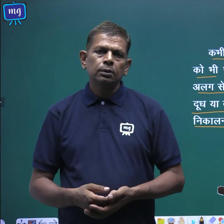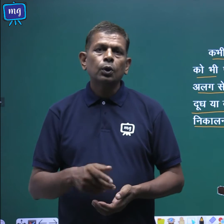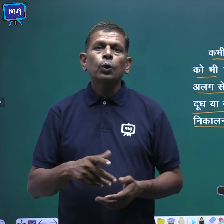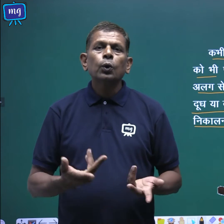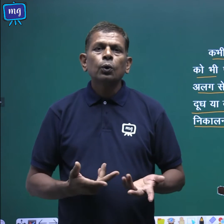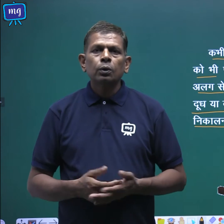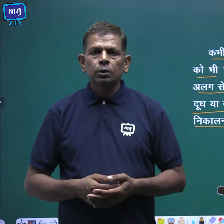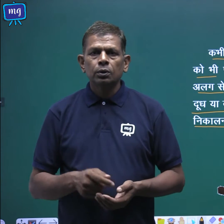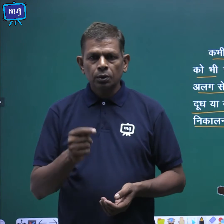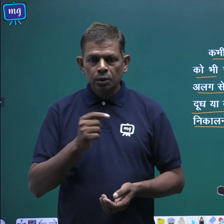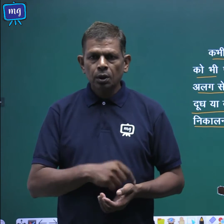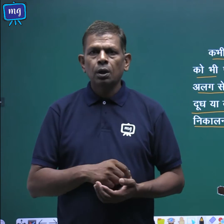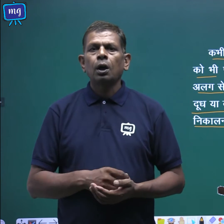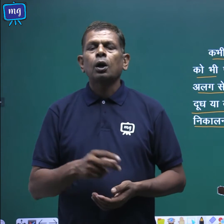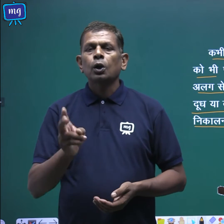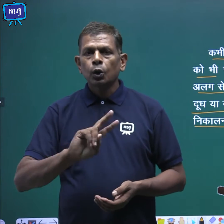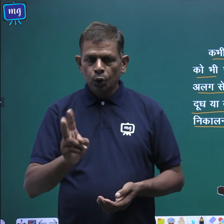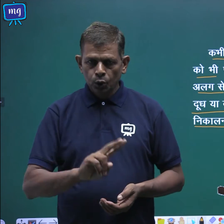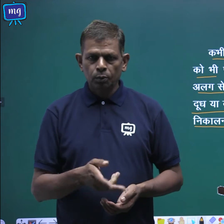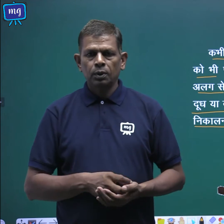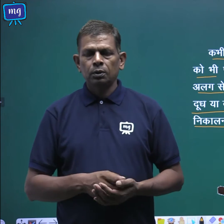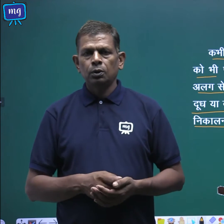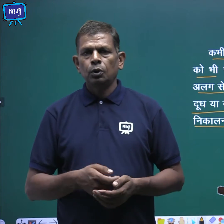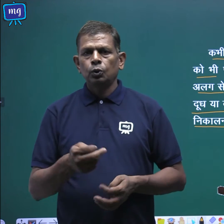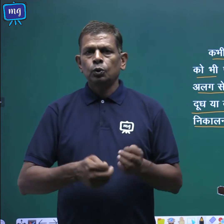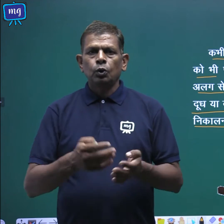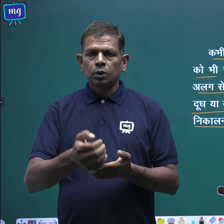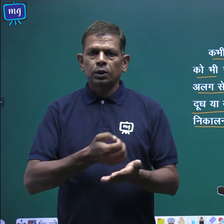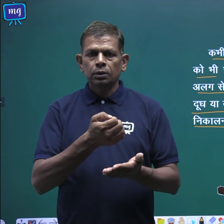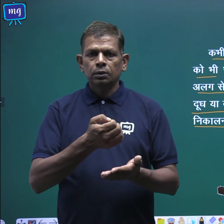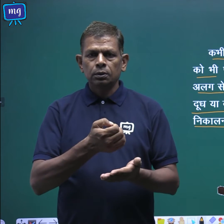क्यों? क्योंकि दोनों पदार्थ